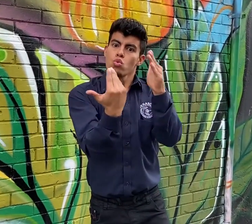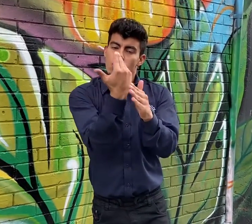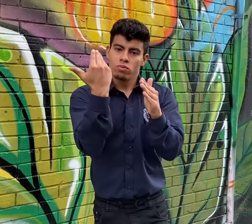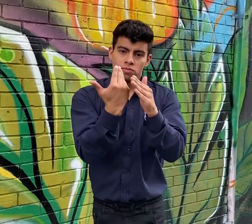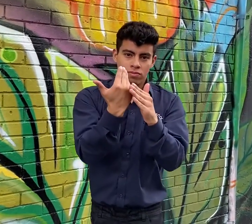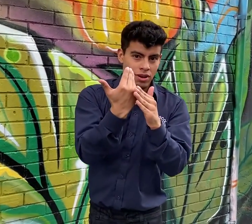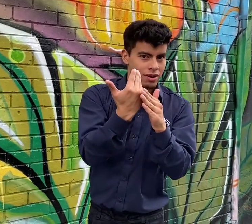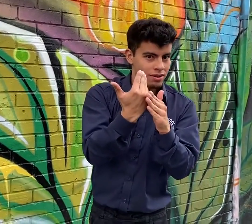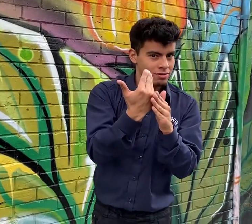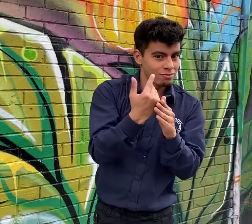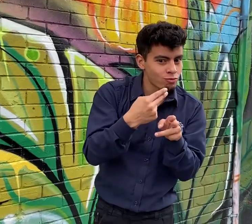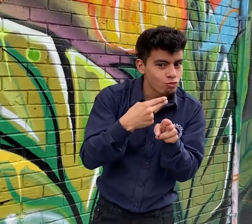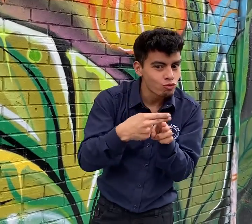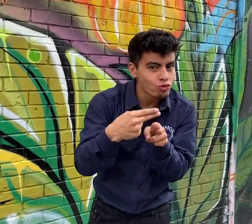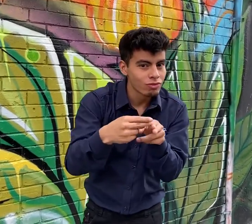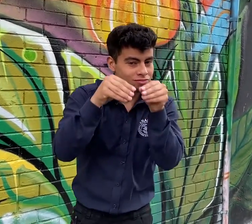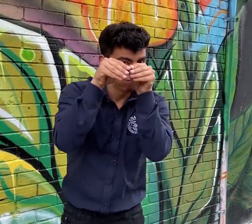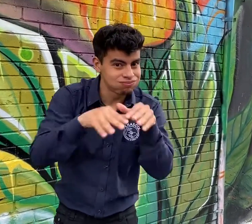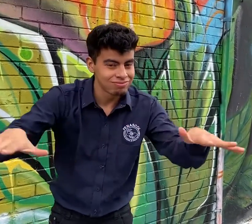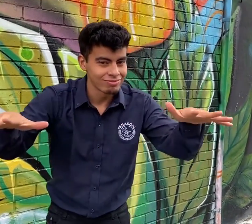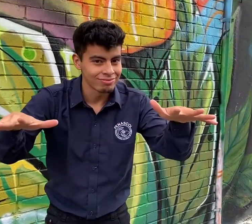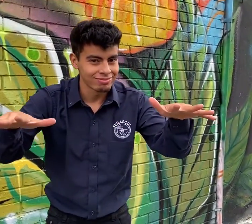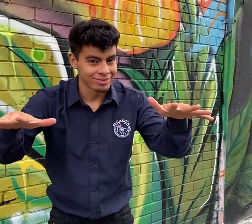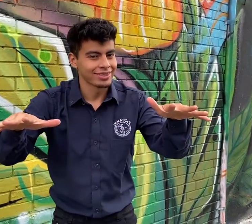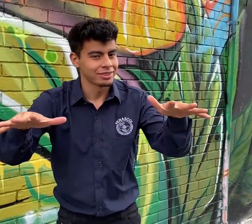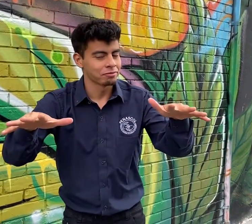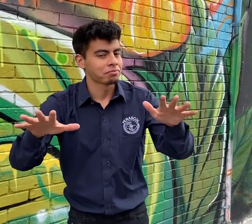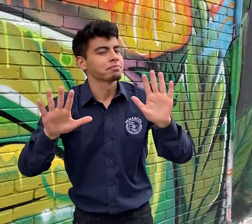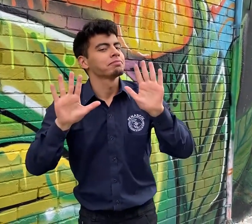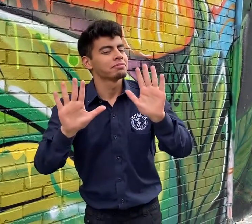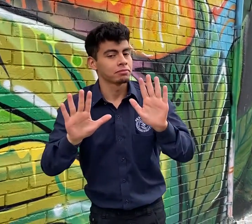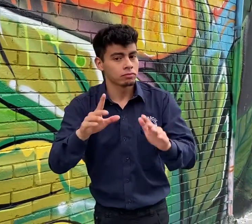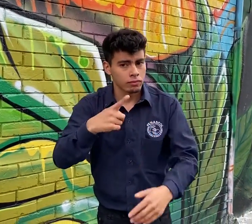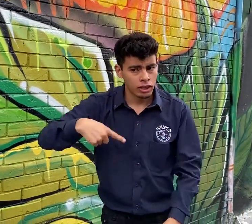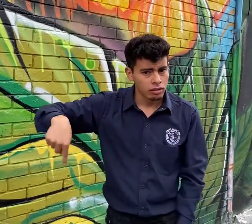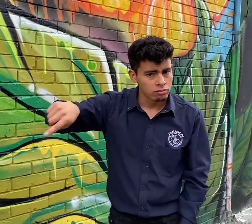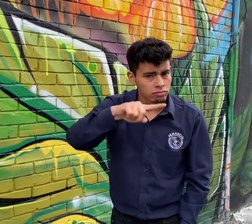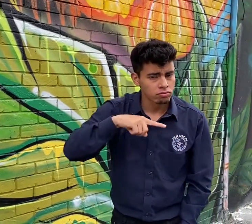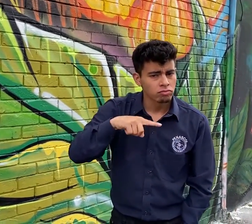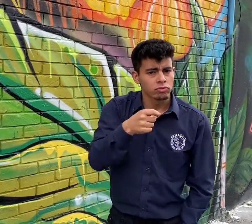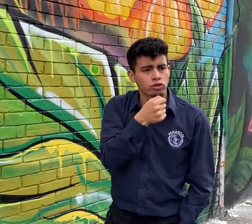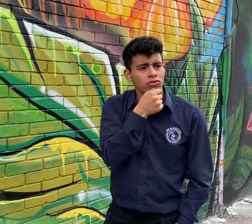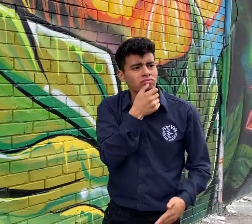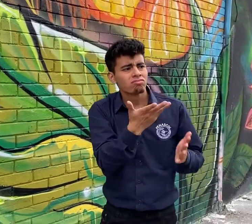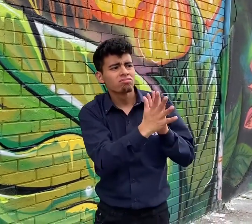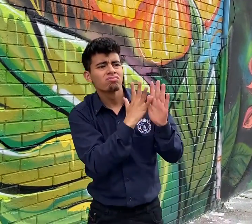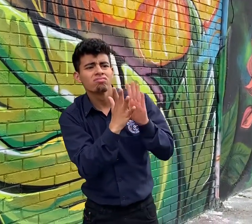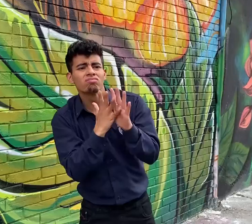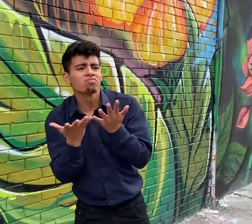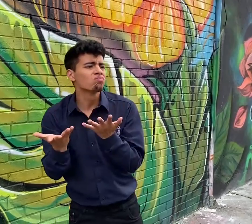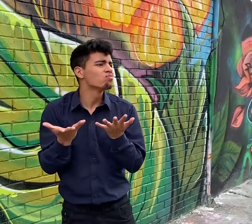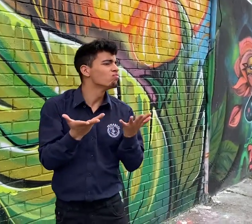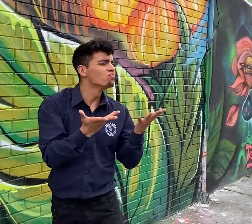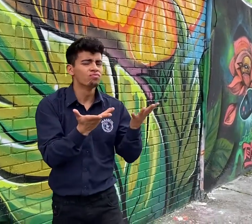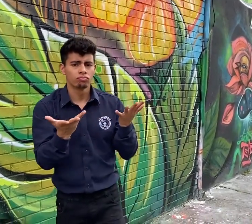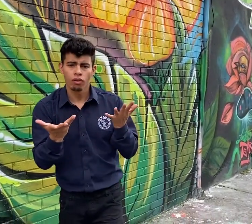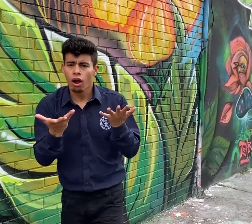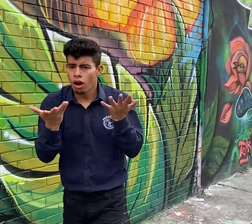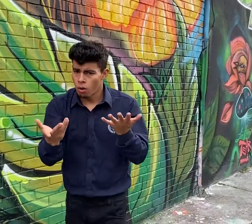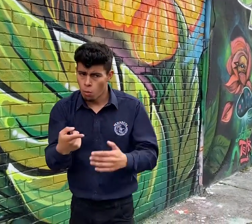realizando nuevos contenidos que serán emitidos Próximamente si desean acceder a noticias en lengua de